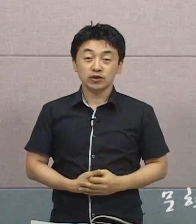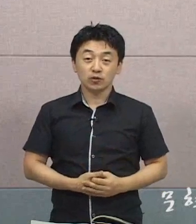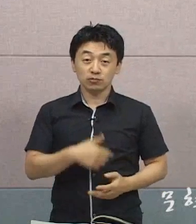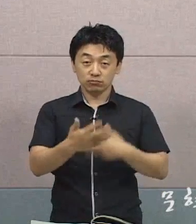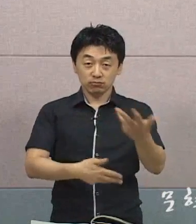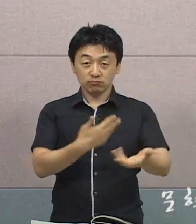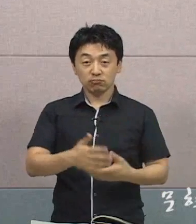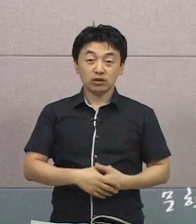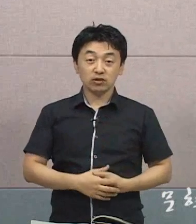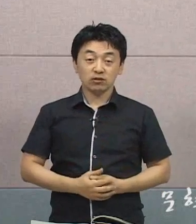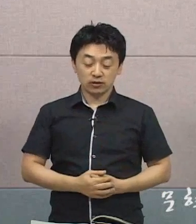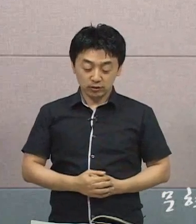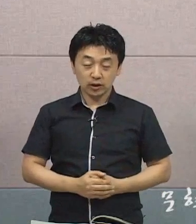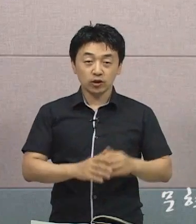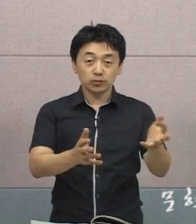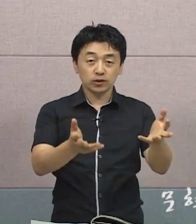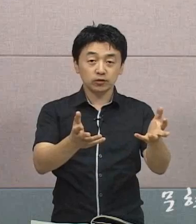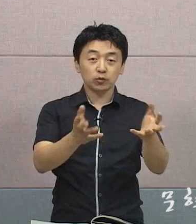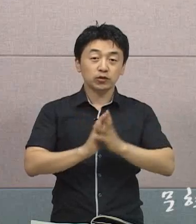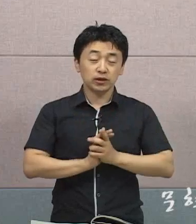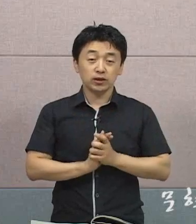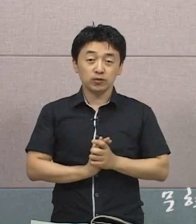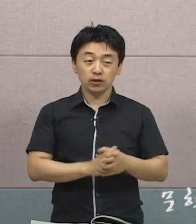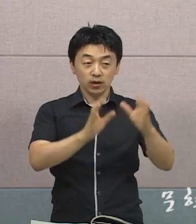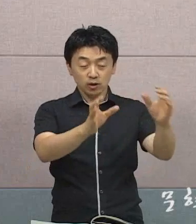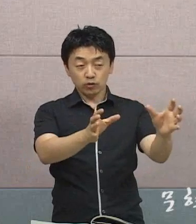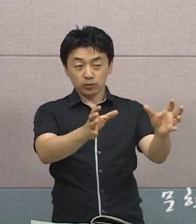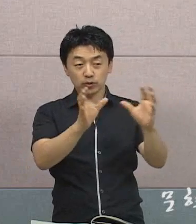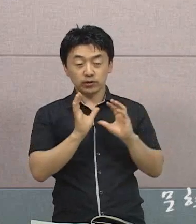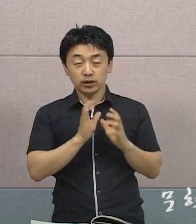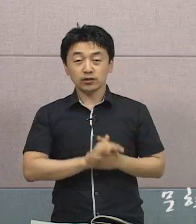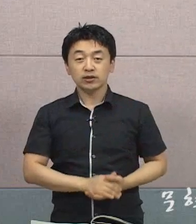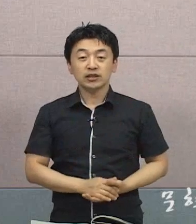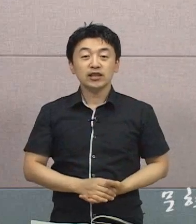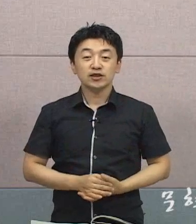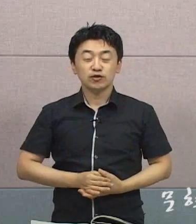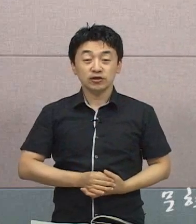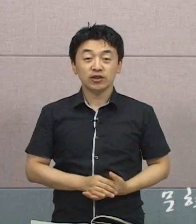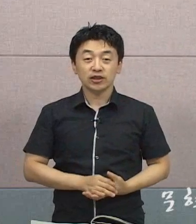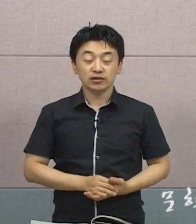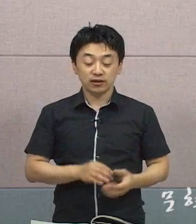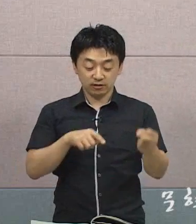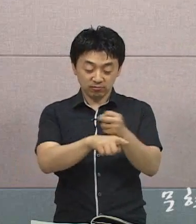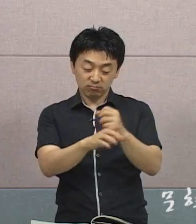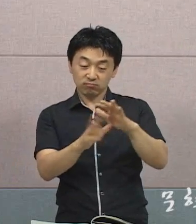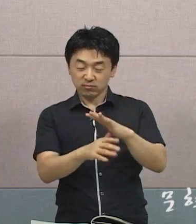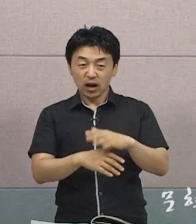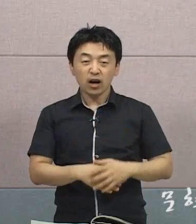있어도 괜찮을 것 같죠. 근데 여러분들은 통역사이기 때문에 수화를 보셨을 때 그거를 이해하실 수 있으셔야 돼요. 네, 그래서